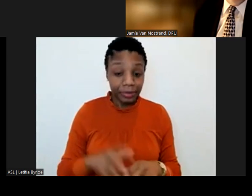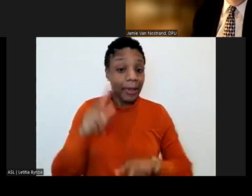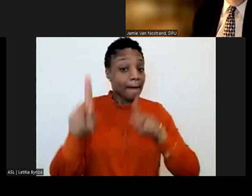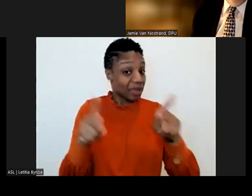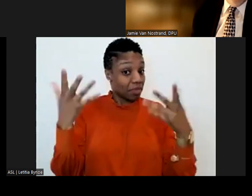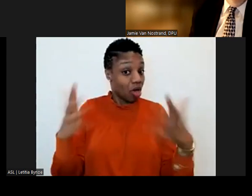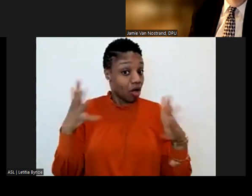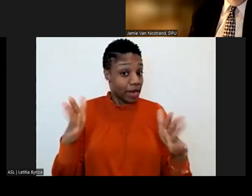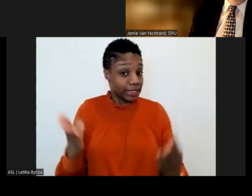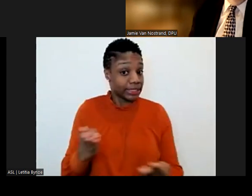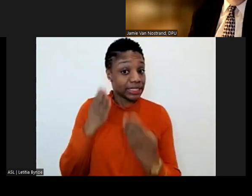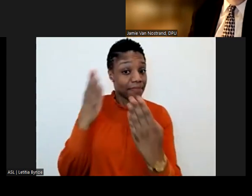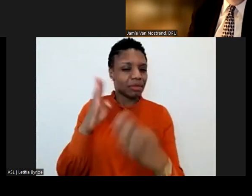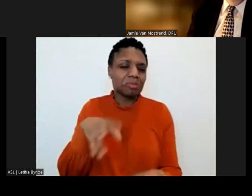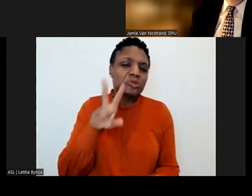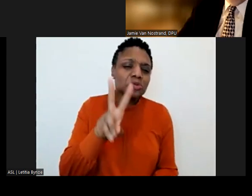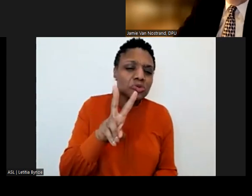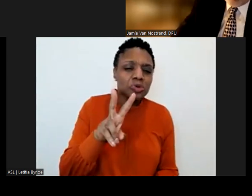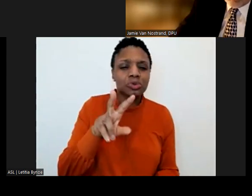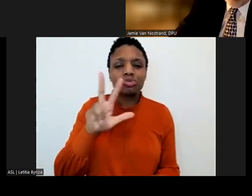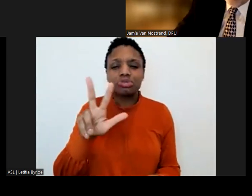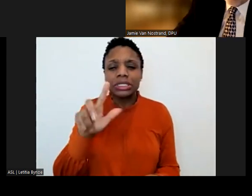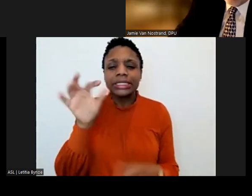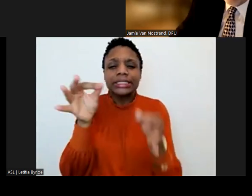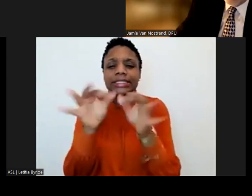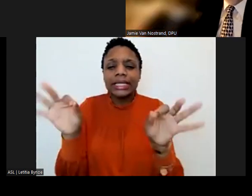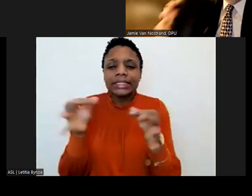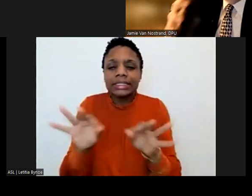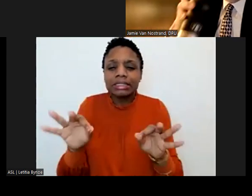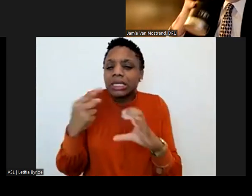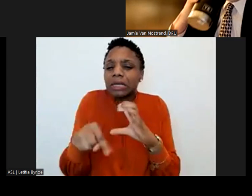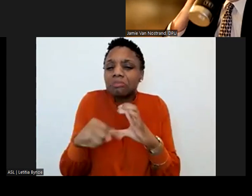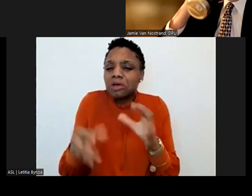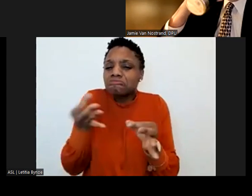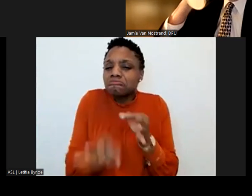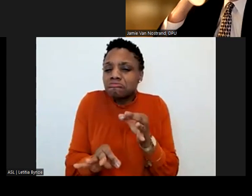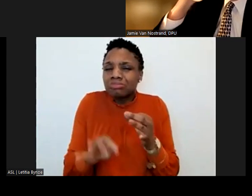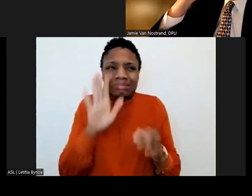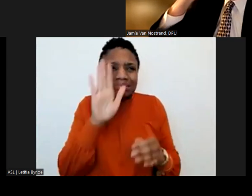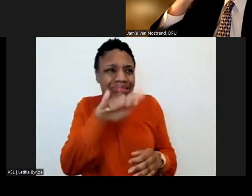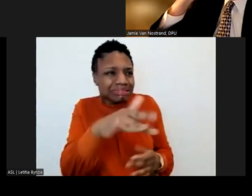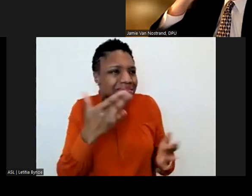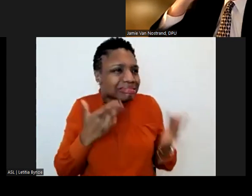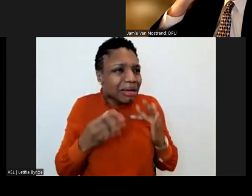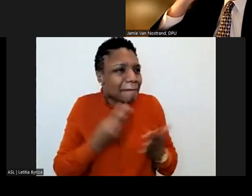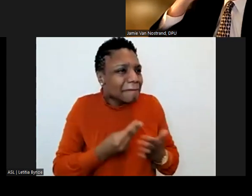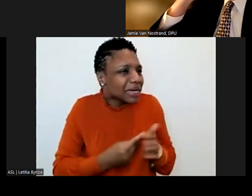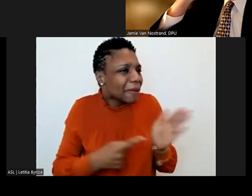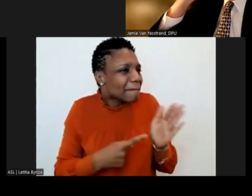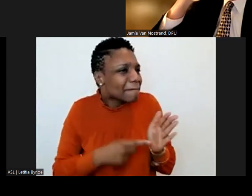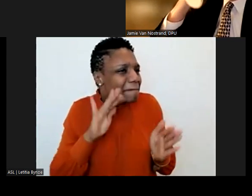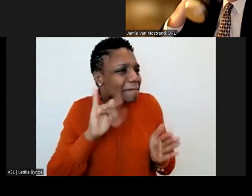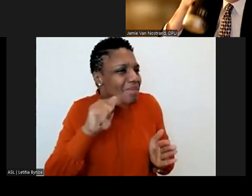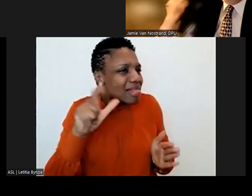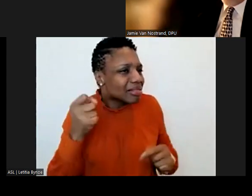extensión puede ser cortos horarios no necesitan un abogado pueden presentar un correo electrónico donde